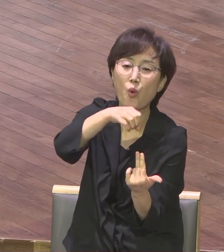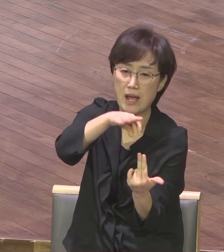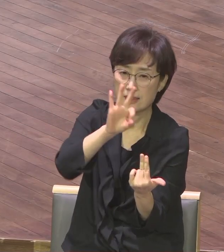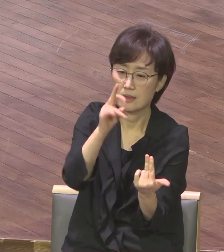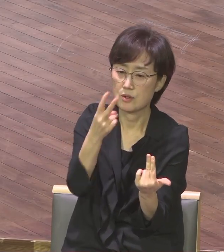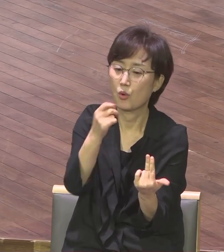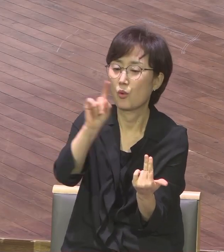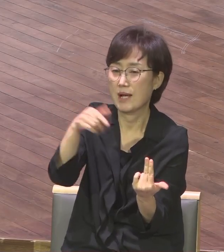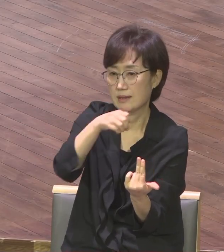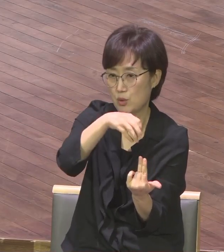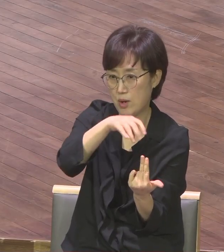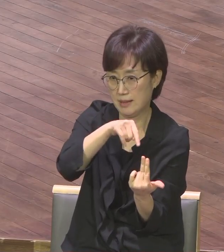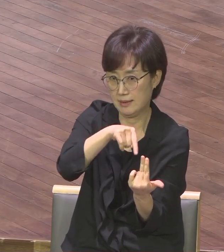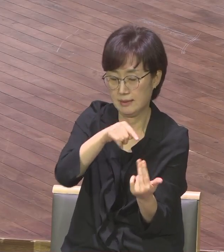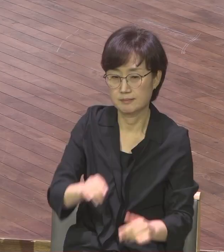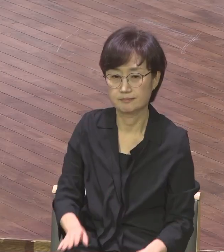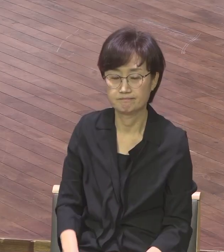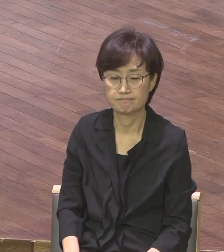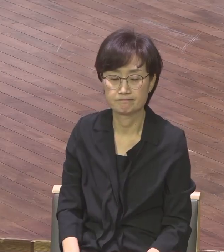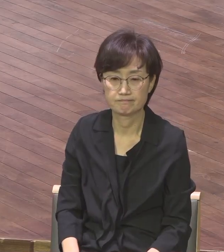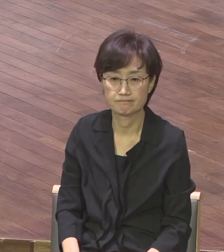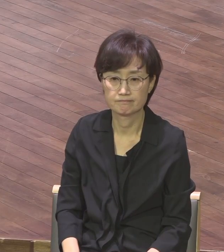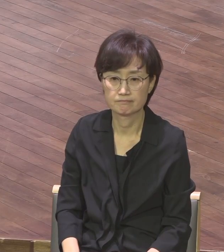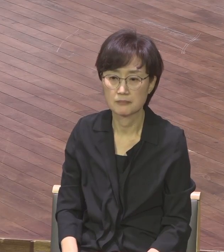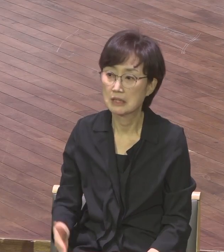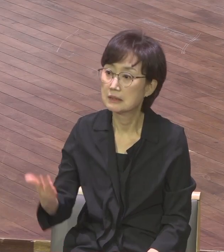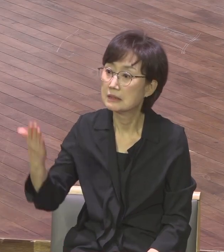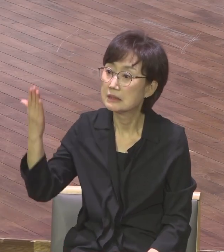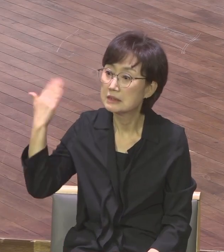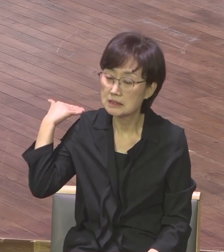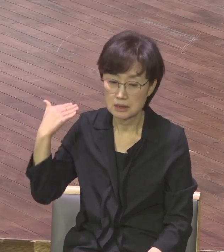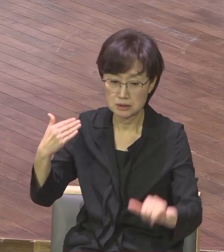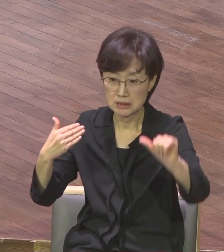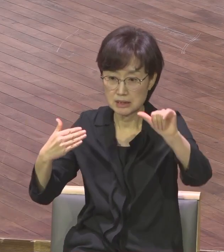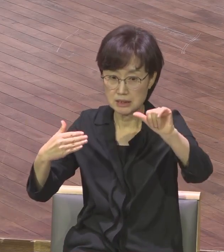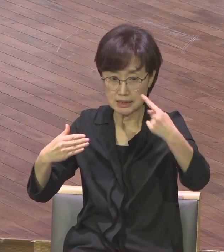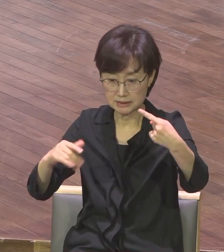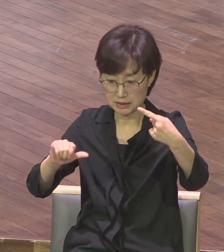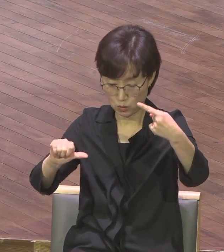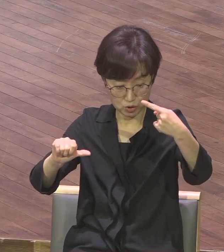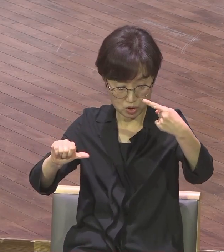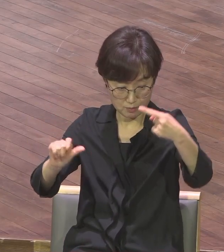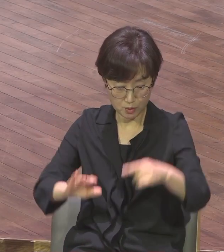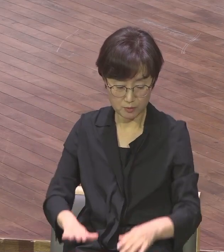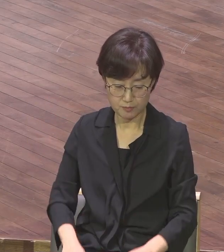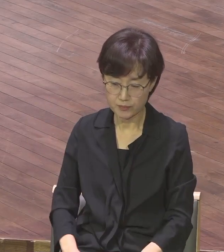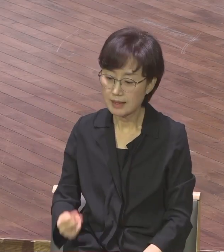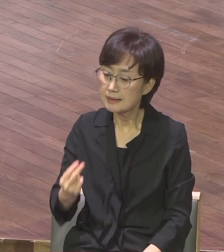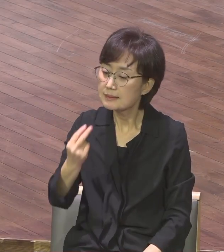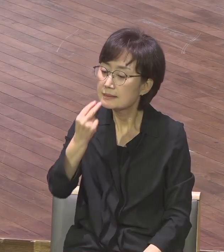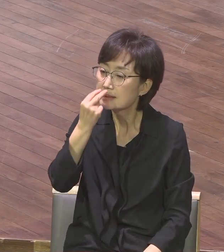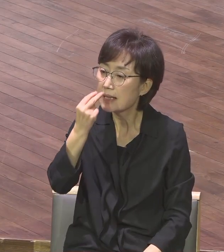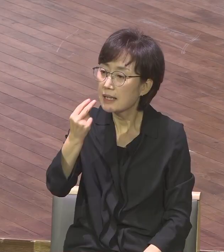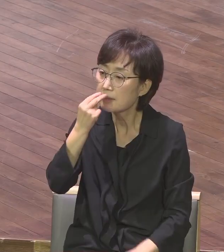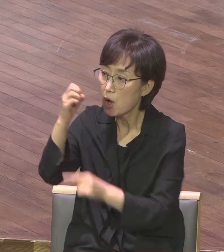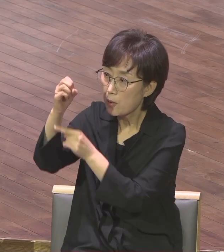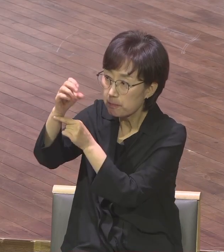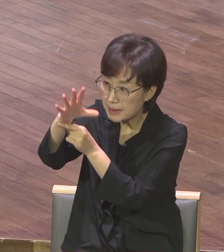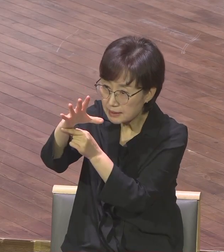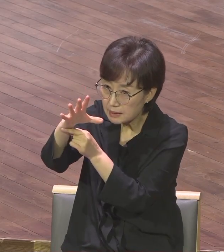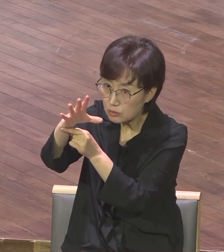요한이라. 오늘 이 본문은 지난주에 살펴본 5절 말씀과 연결이 되지요. 생명의